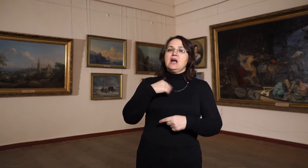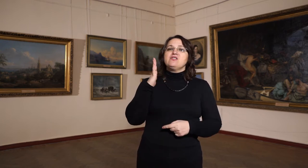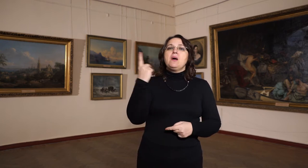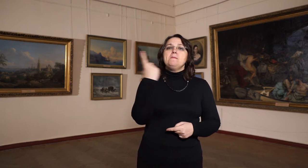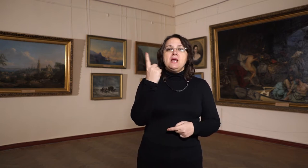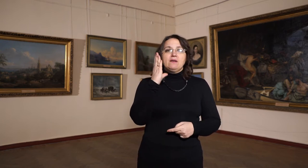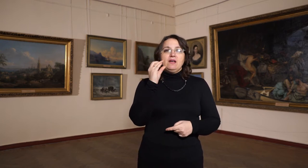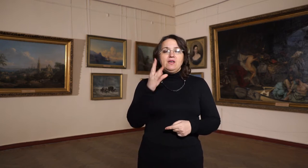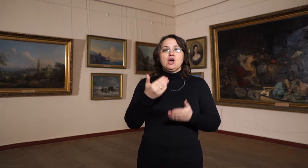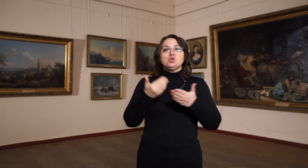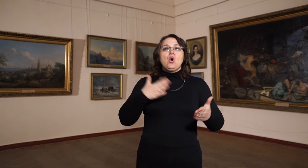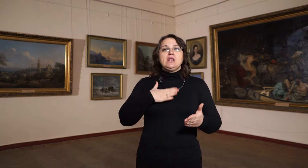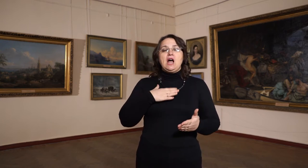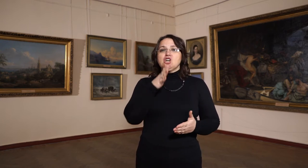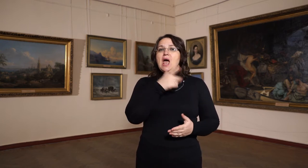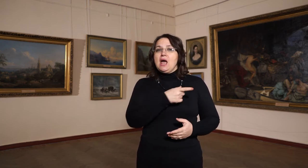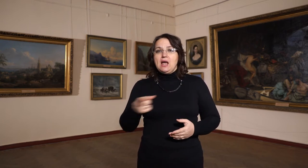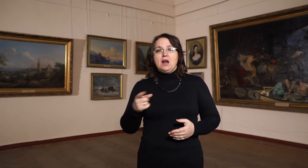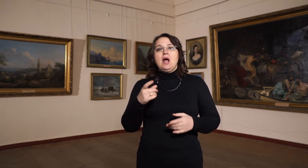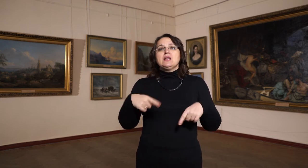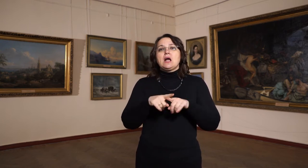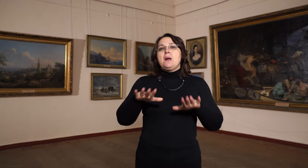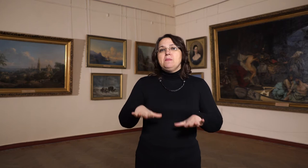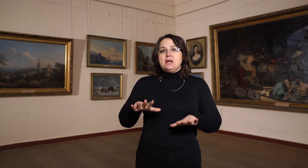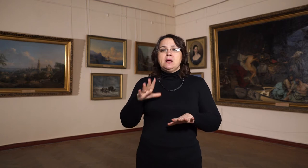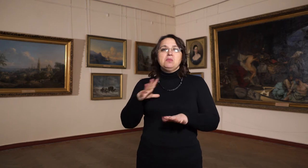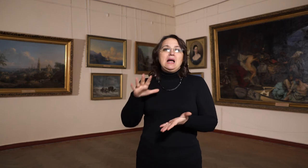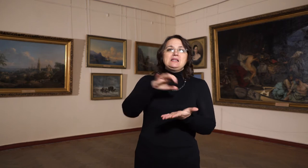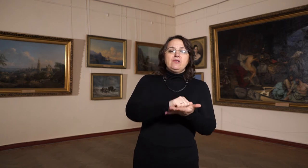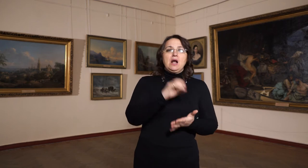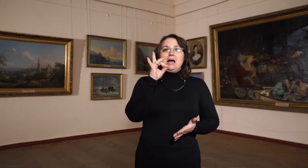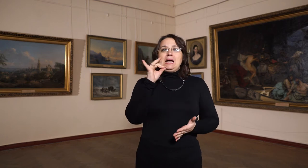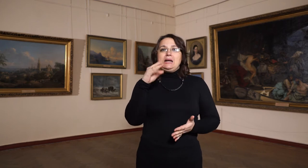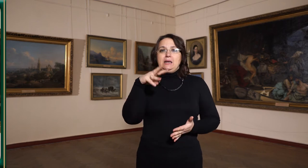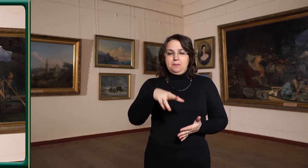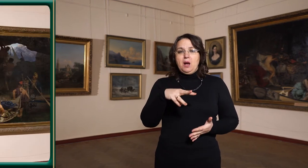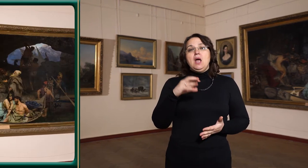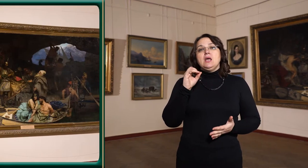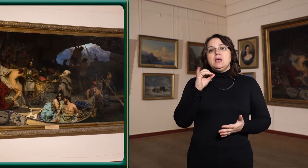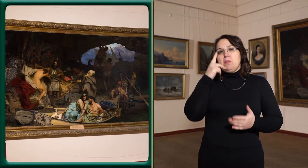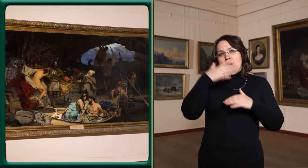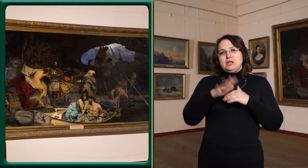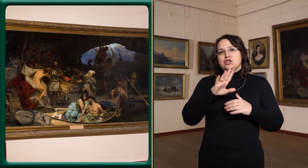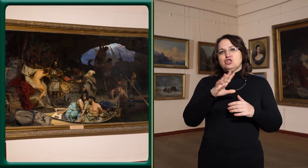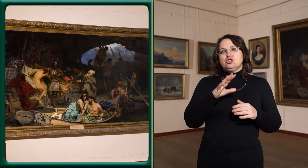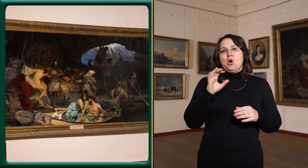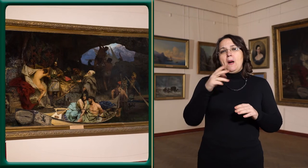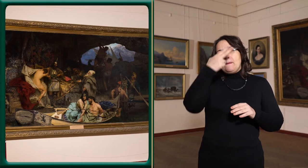эры, когда местность такая Иссаврия была завоевана Римом. И понятно, что контрабандно могли пираты продавать